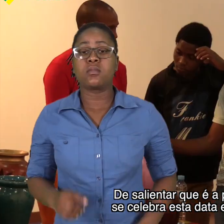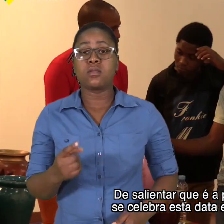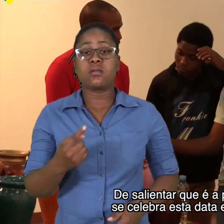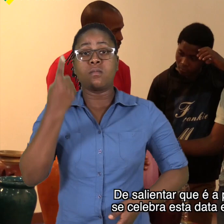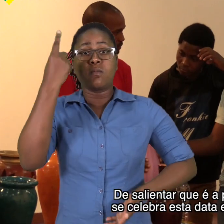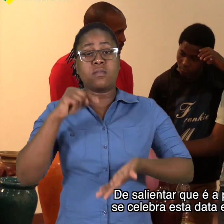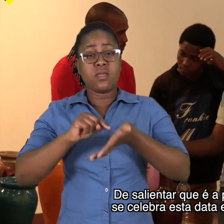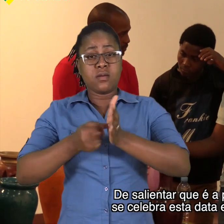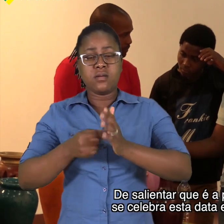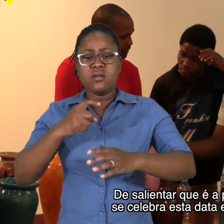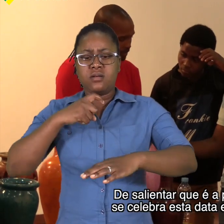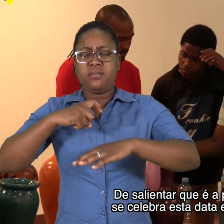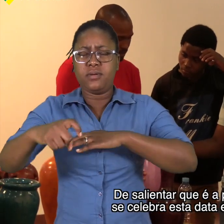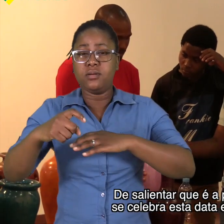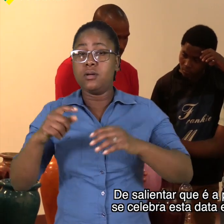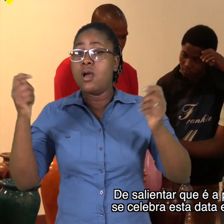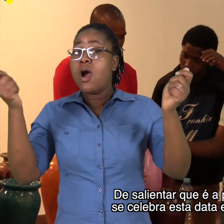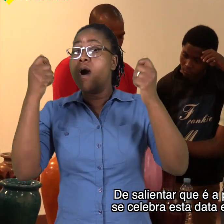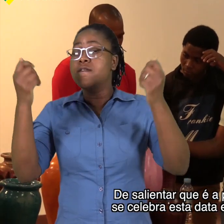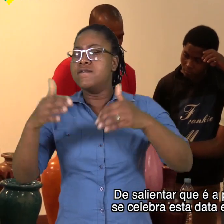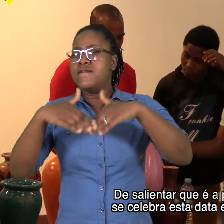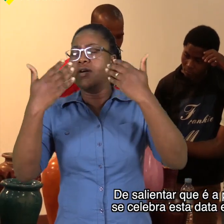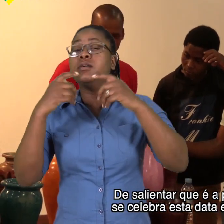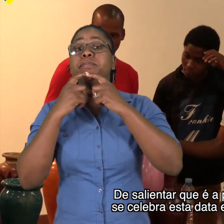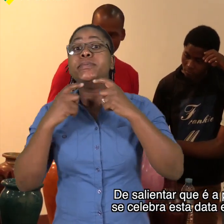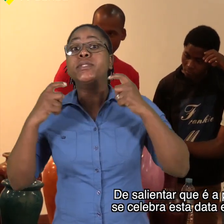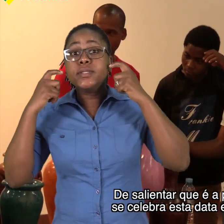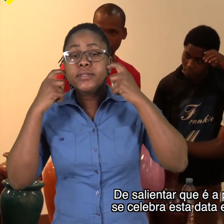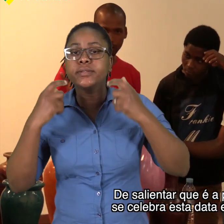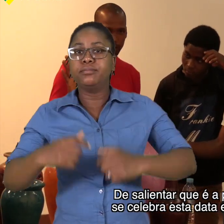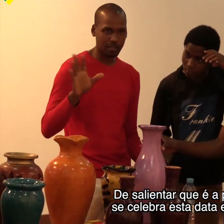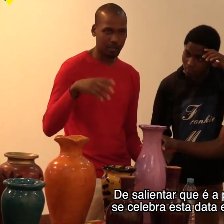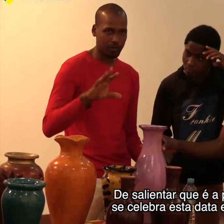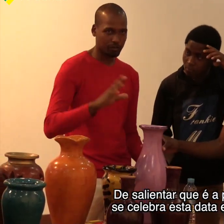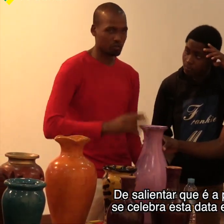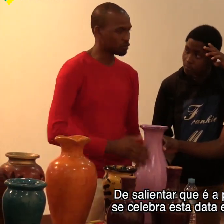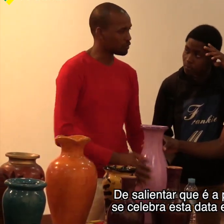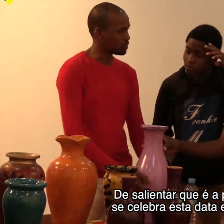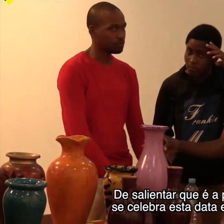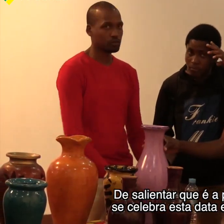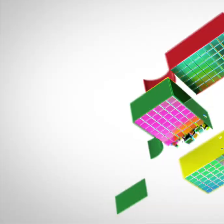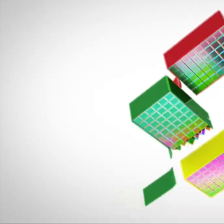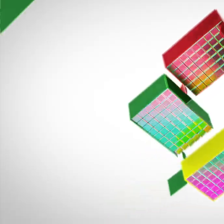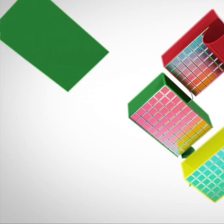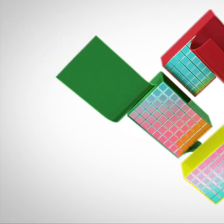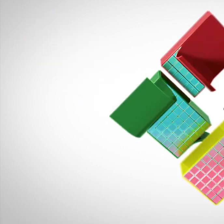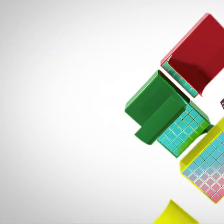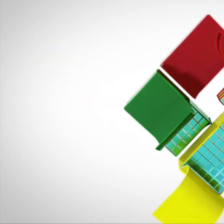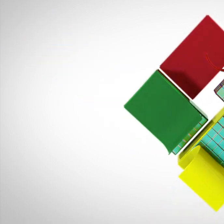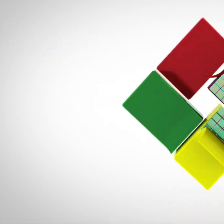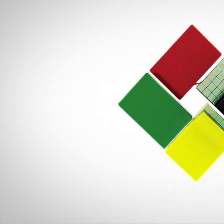de salientar que é a primeira vez que se celebra esta data em unsan bicam